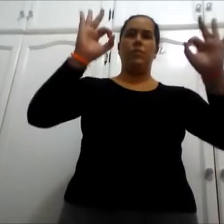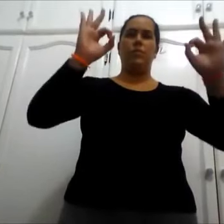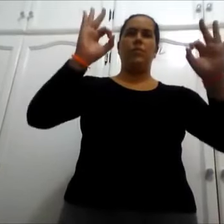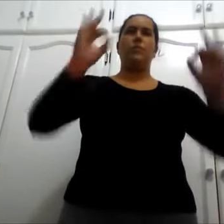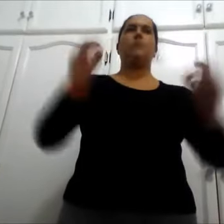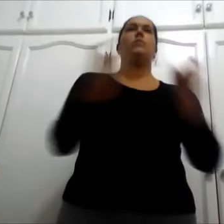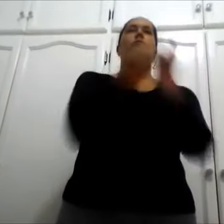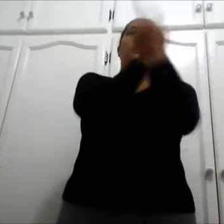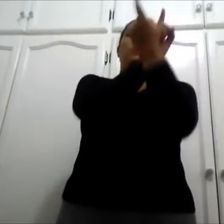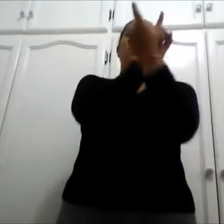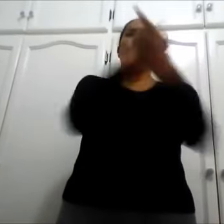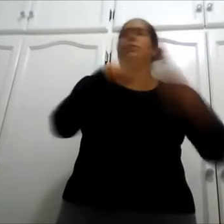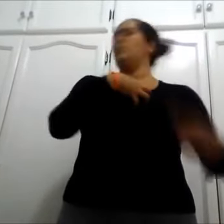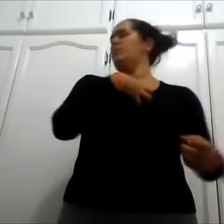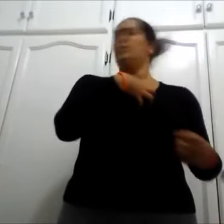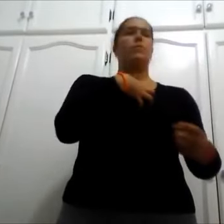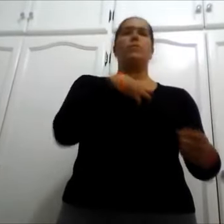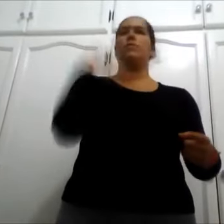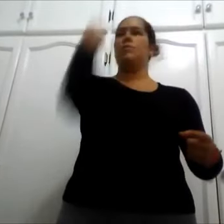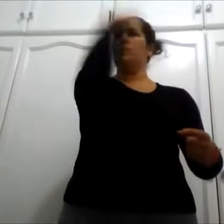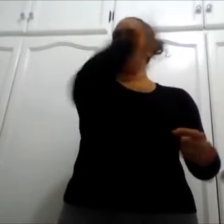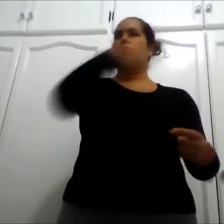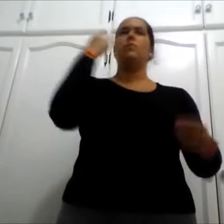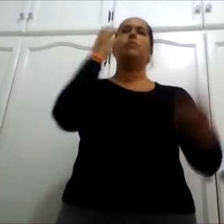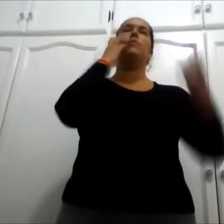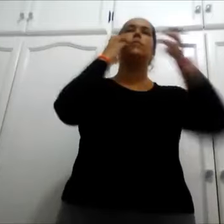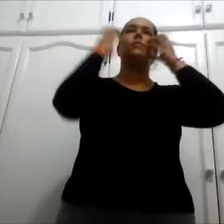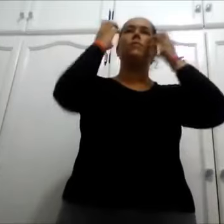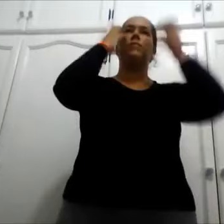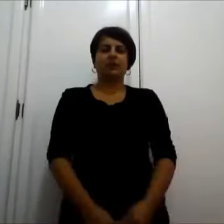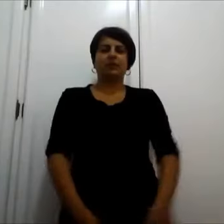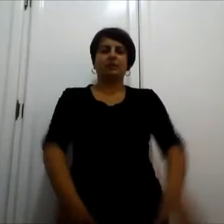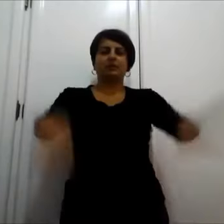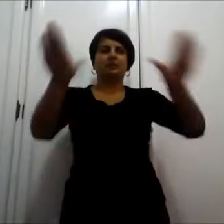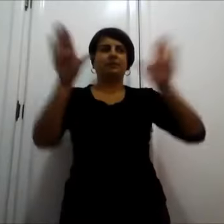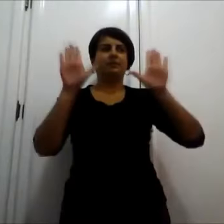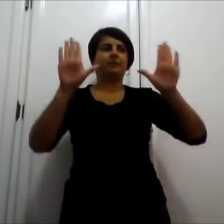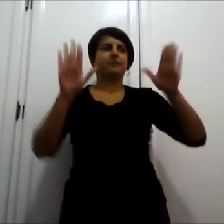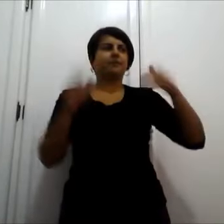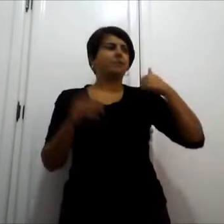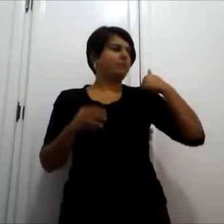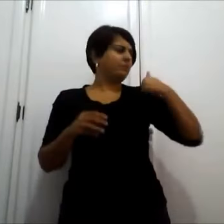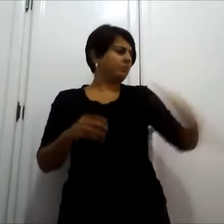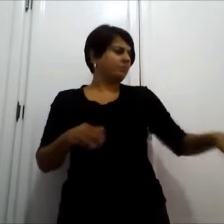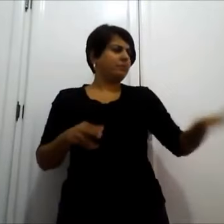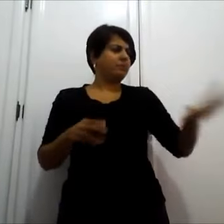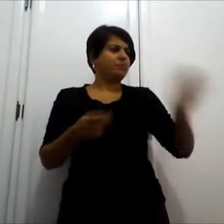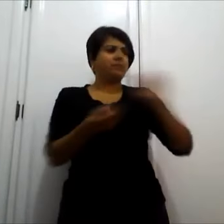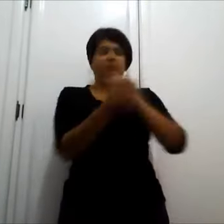cara hinchada por algo más que la tristeza Pero ya es la hora de que todo vaya bien